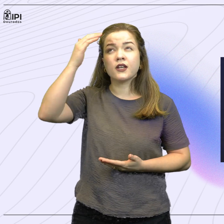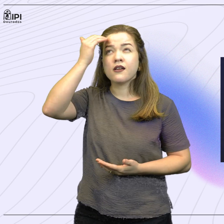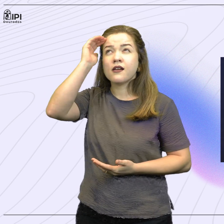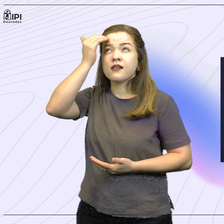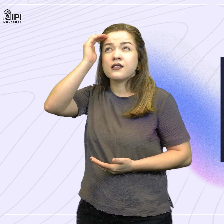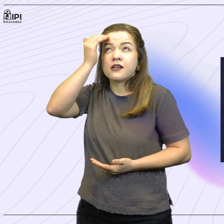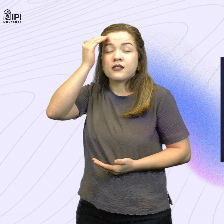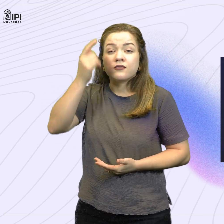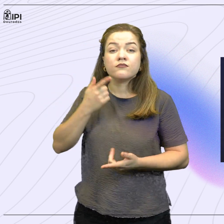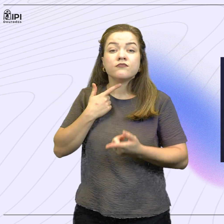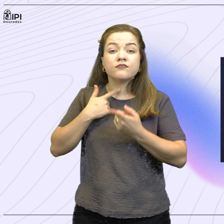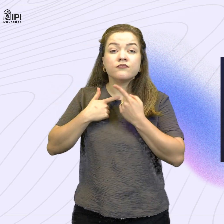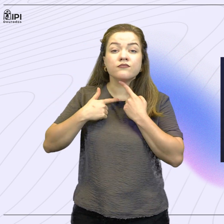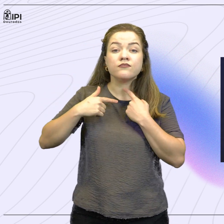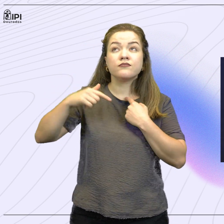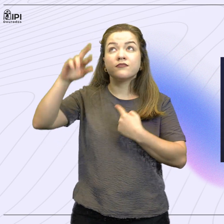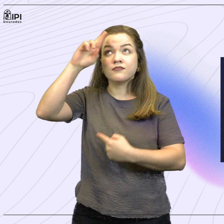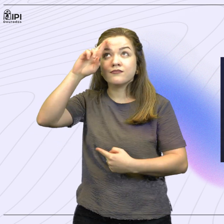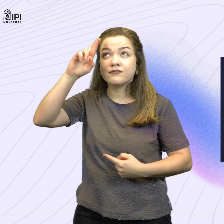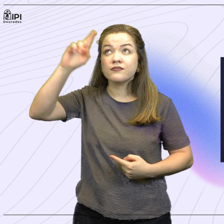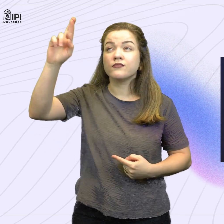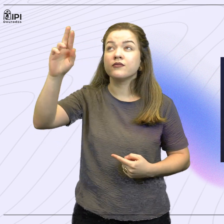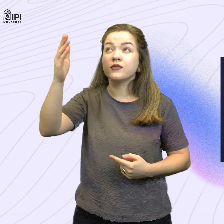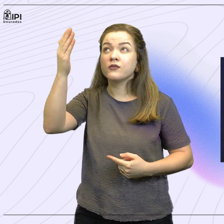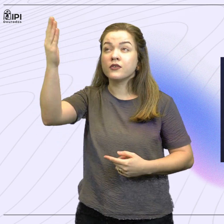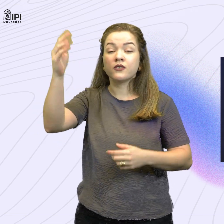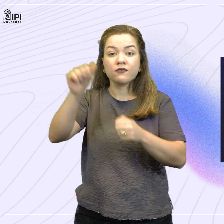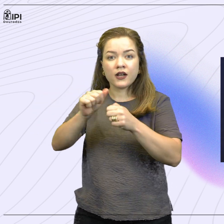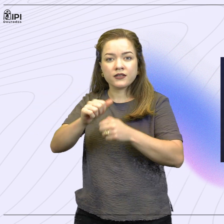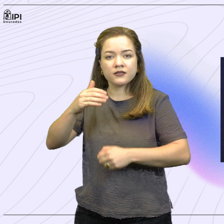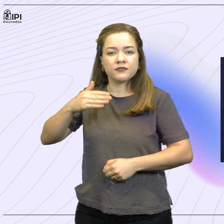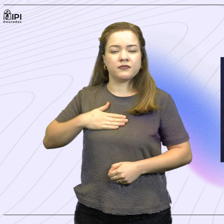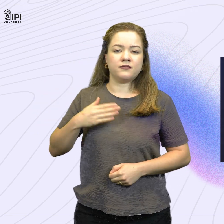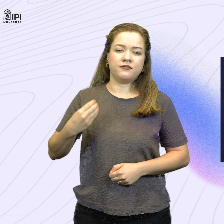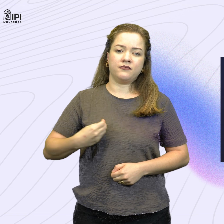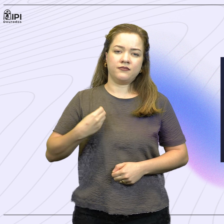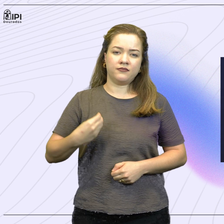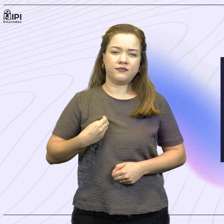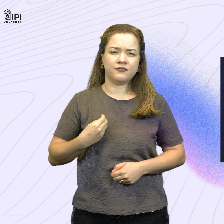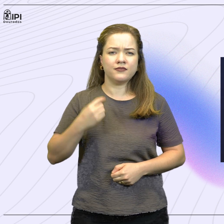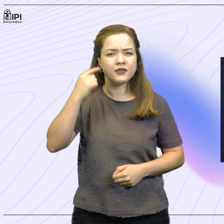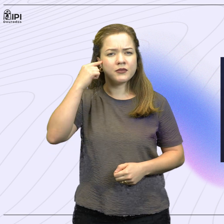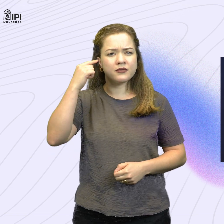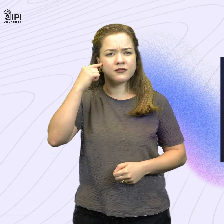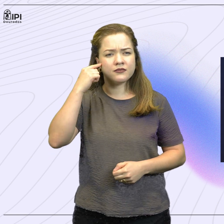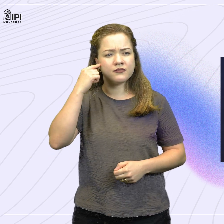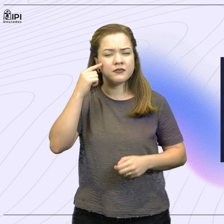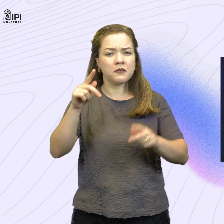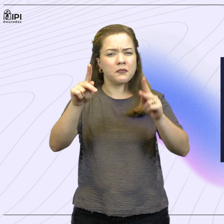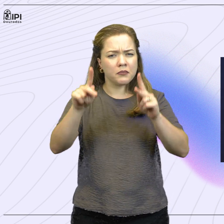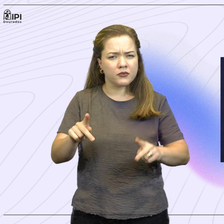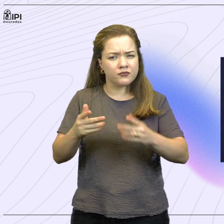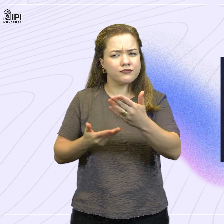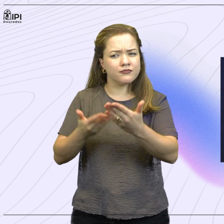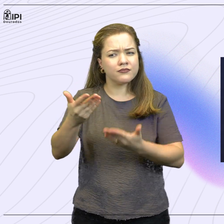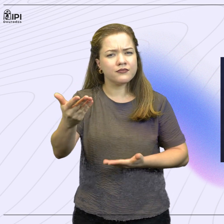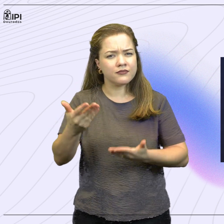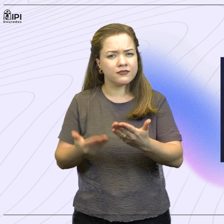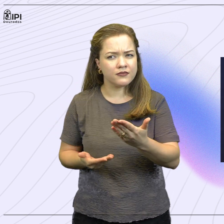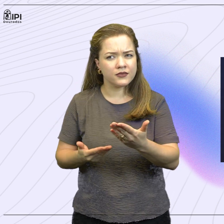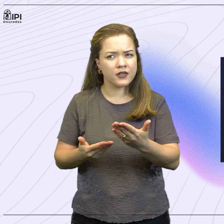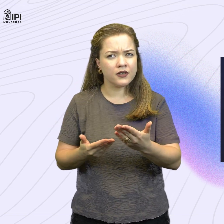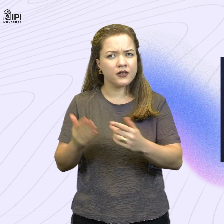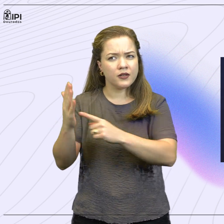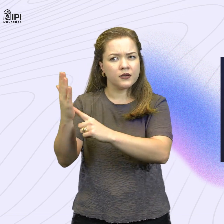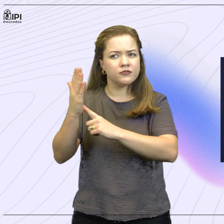do Senhor, aquilo que o Senhor tem feito na minha vida, né? E aí pensando um pouco sobre um povo servidor, é trazer para mim,